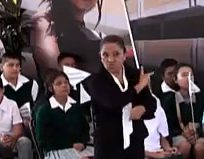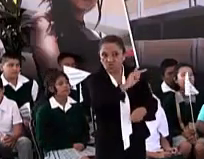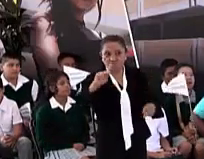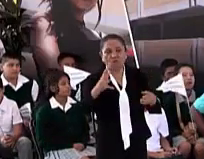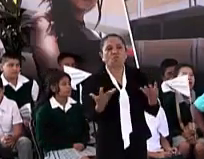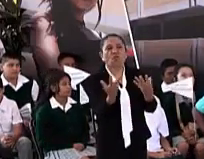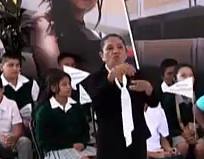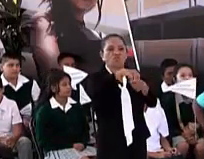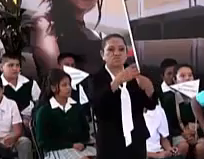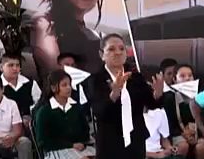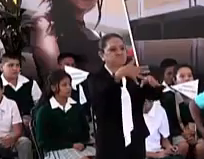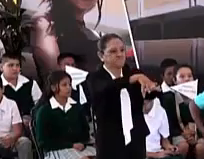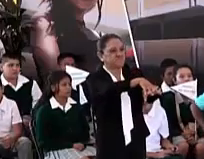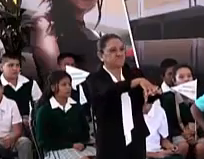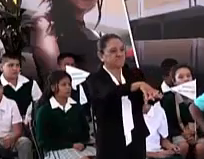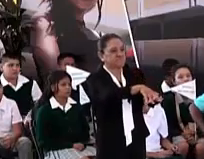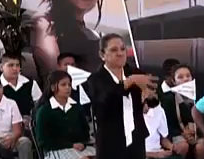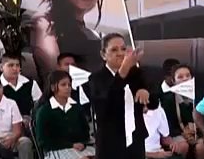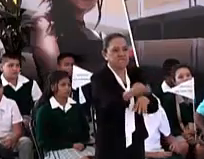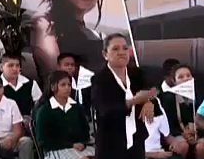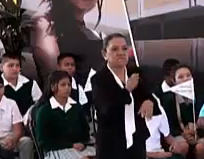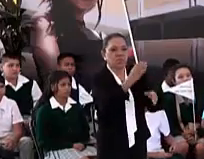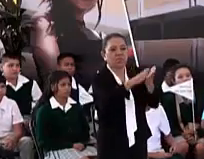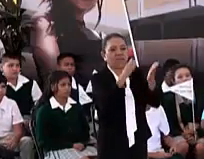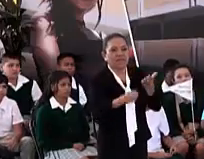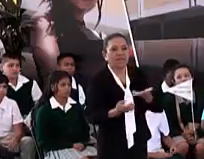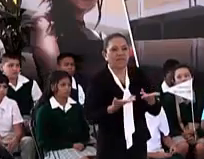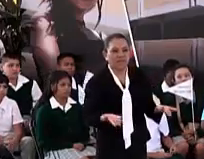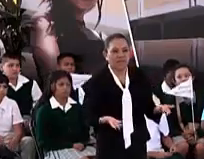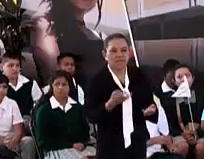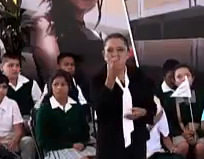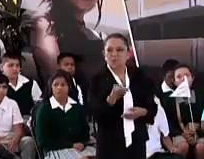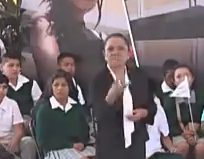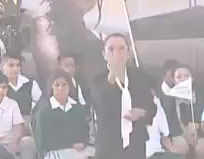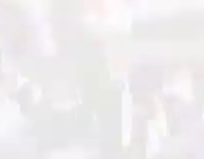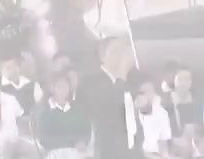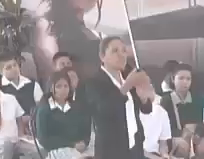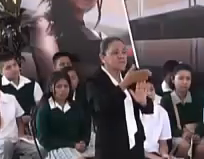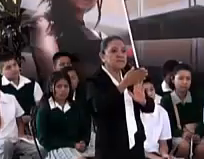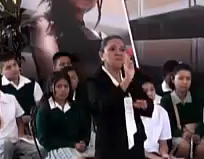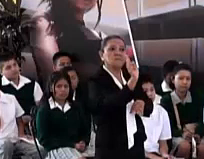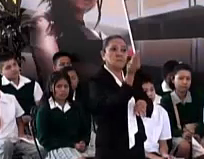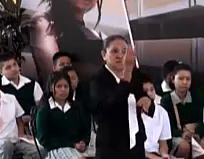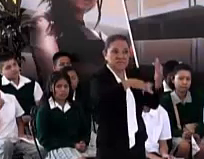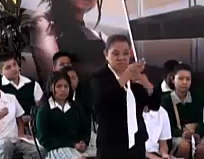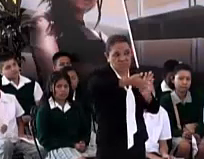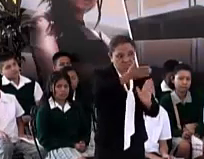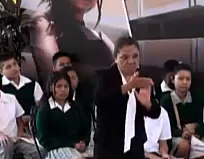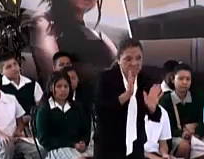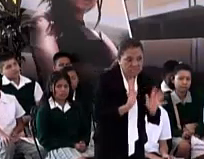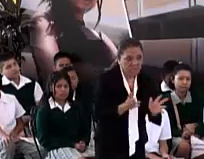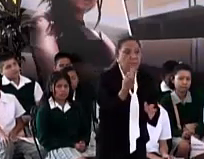todos y todas. Y este es un buen ejemplo, esta telesecundaria. Para nosotros, el